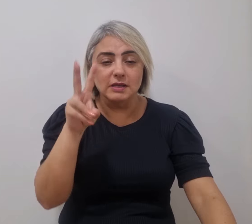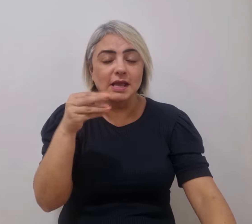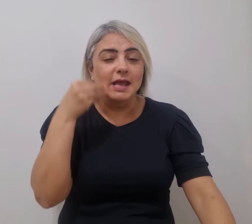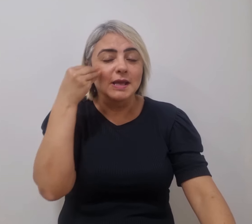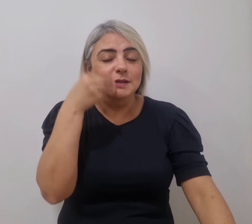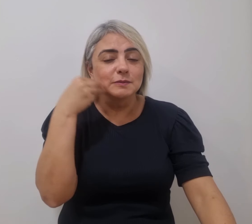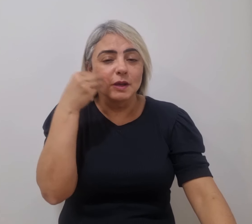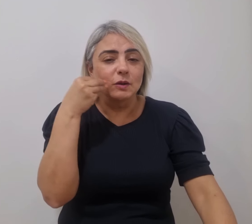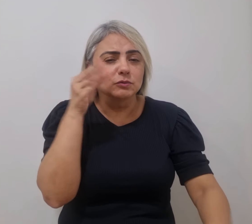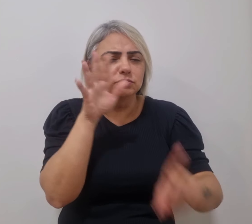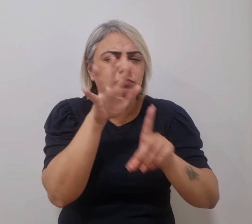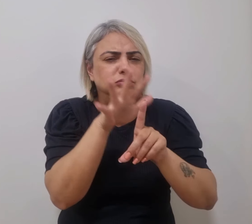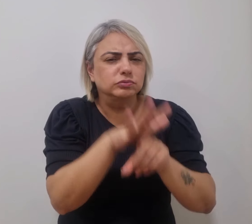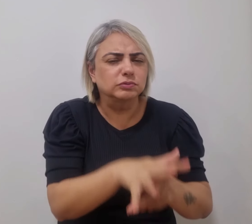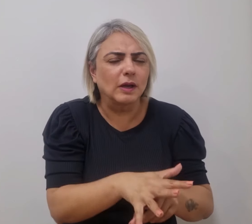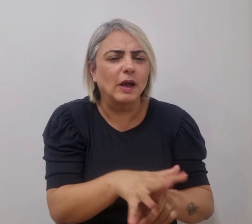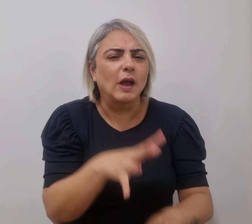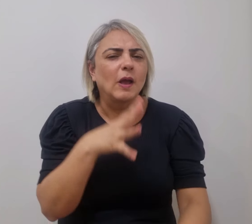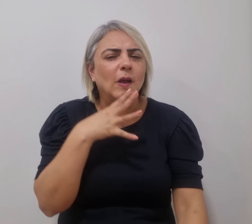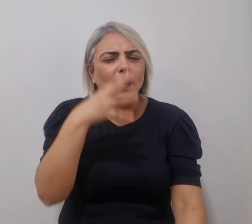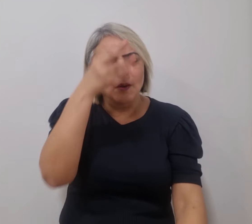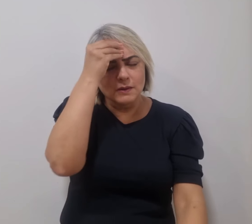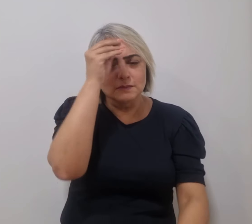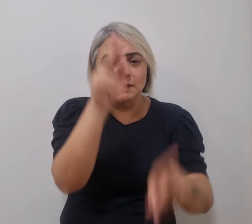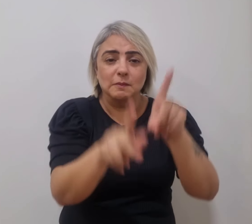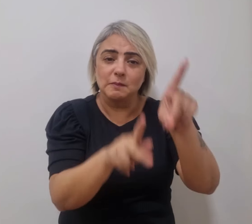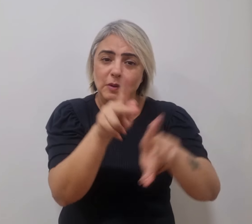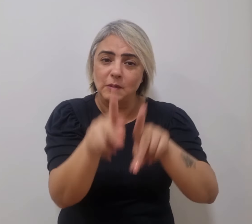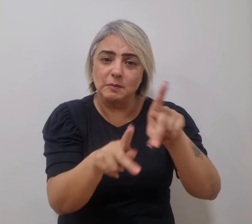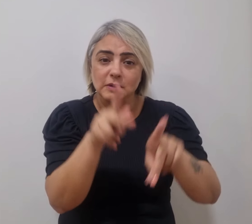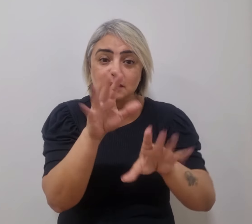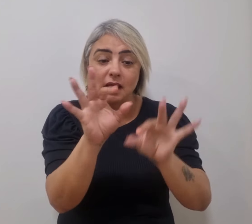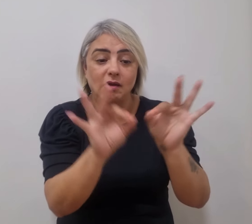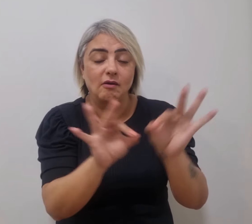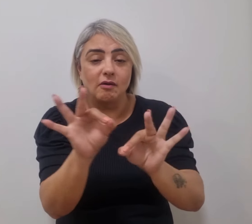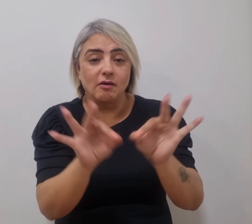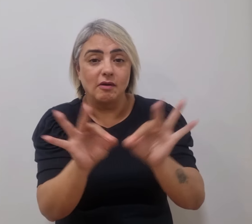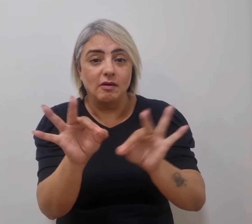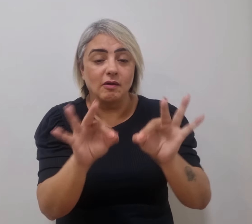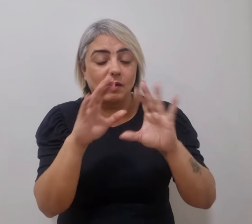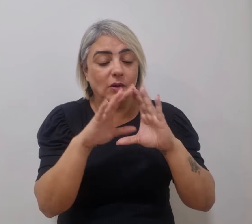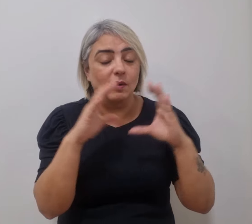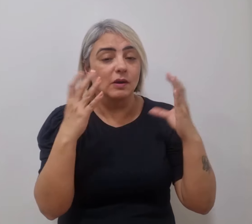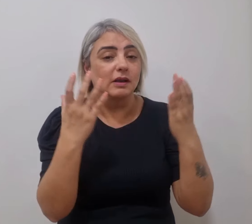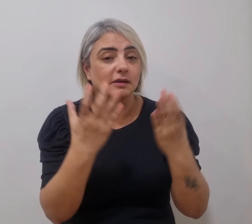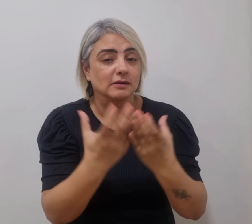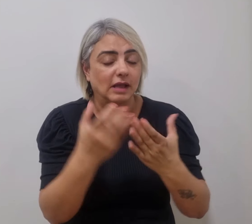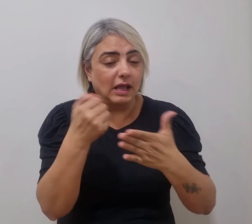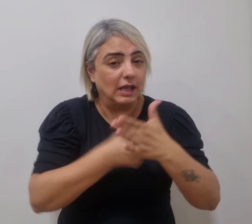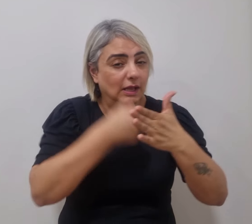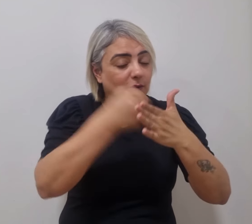opressão, conhecimento popular, organização coletiva e luta social,